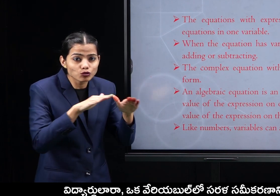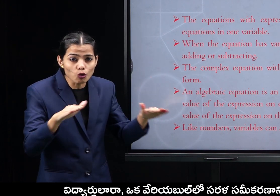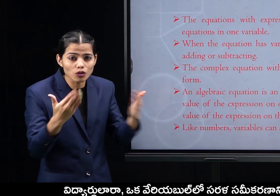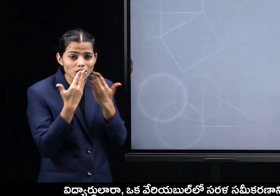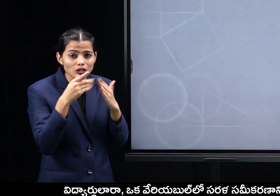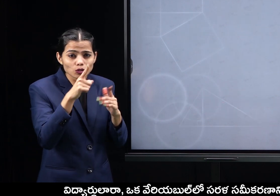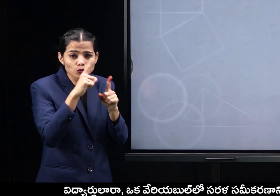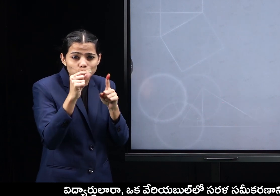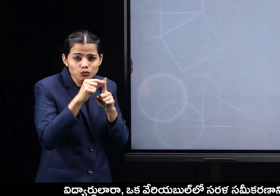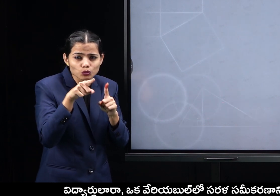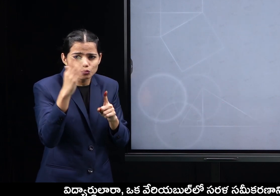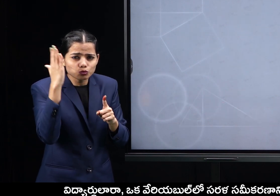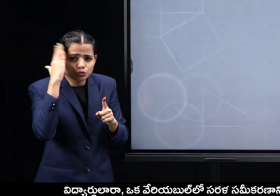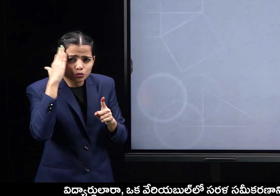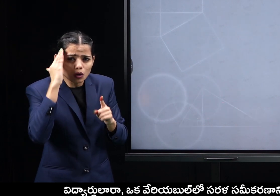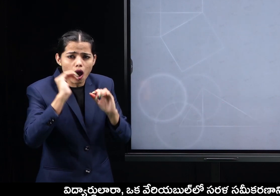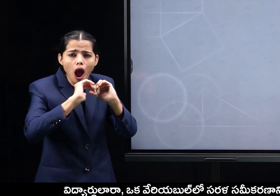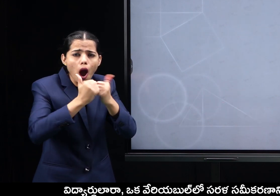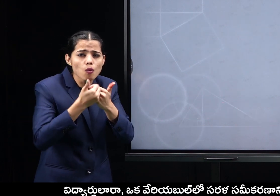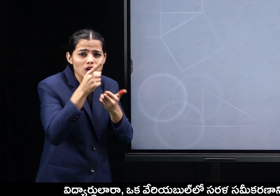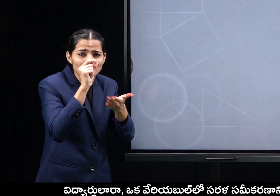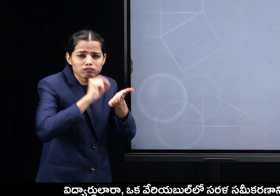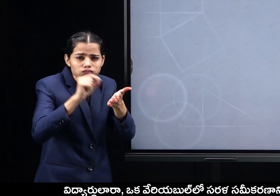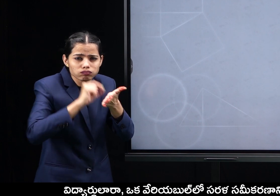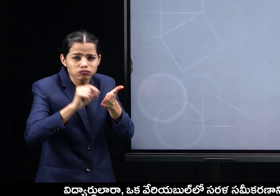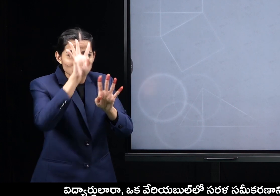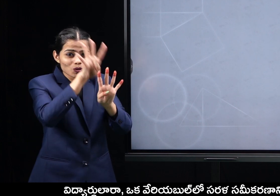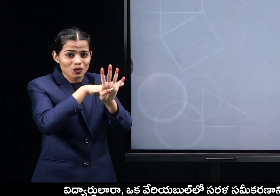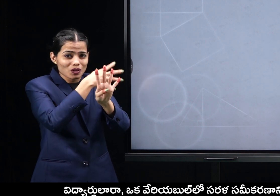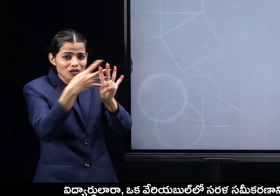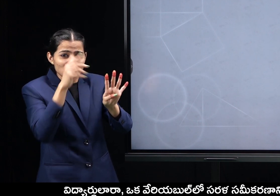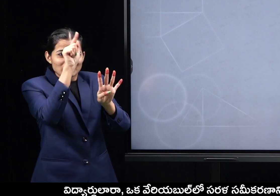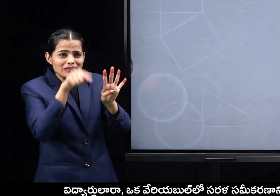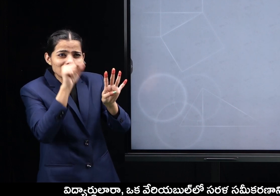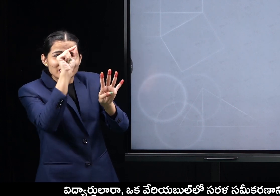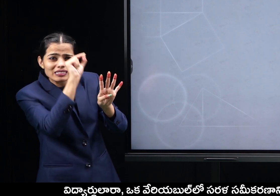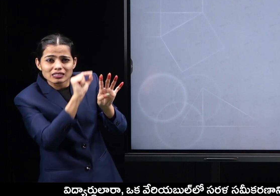స్టూడెంట్స్, ఈ వేరియబుల్స్లో సరళ సమీకరణాన్ని ఎలా వ్రాయాలో మీకు తెలుసా?